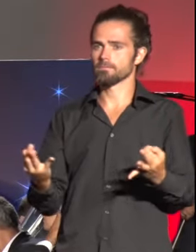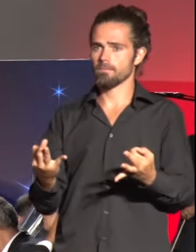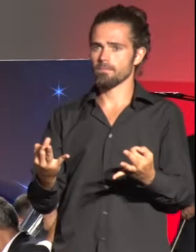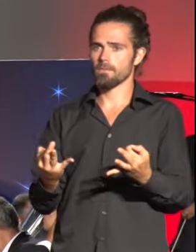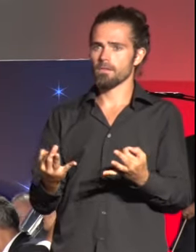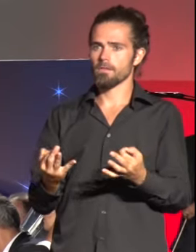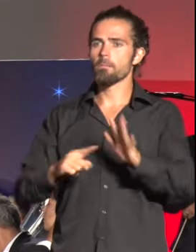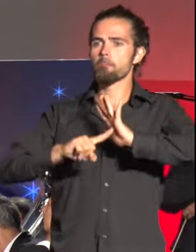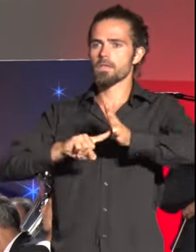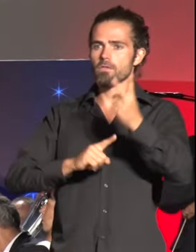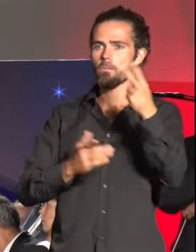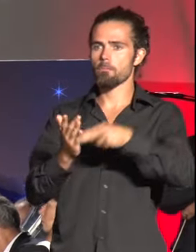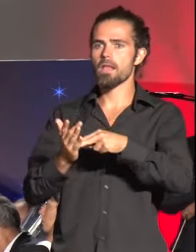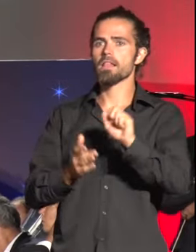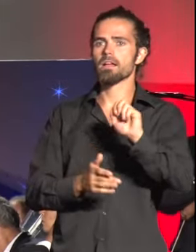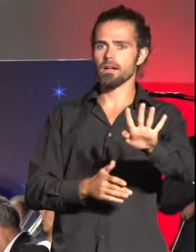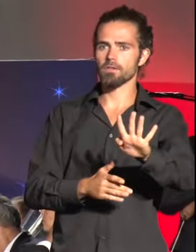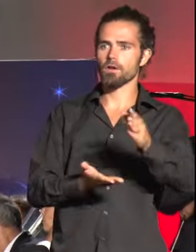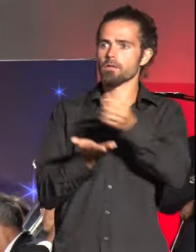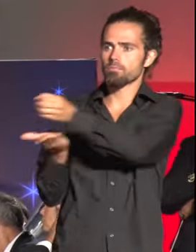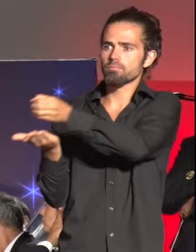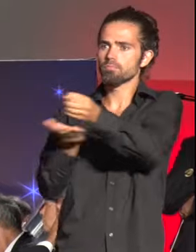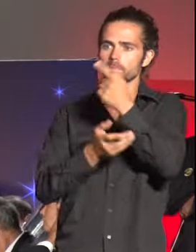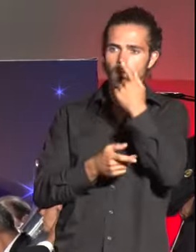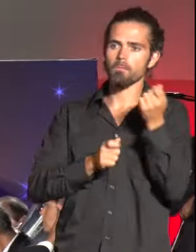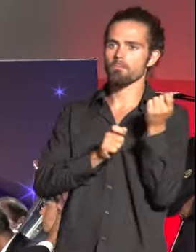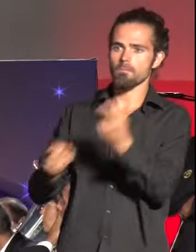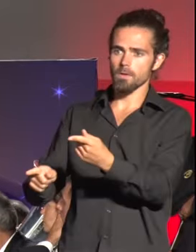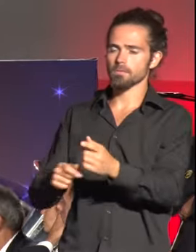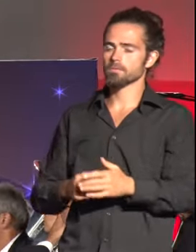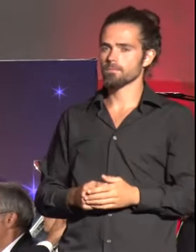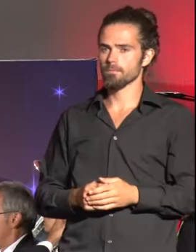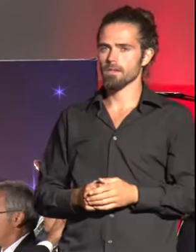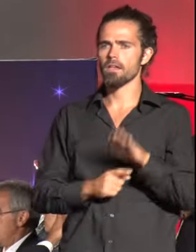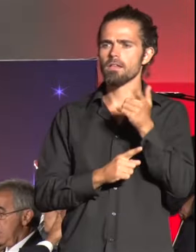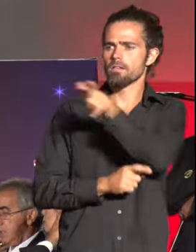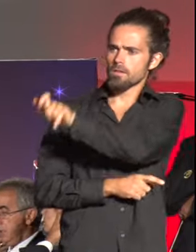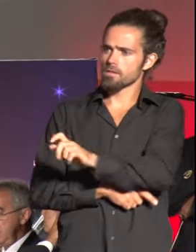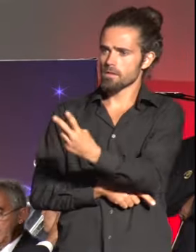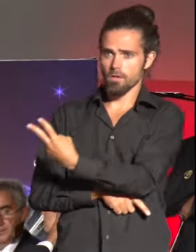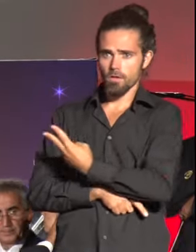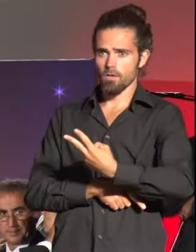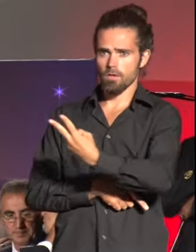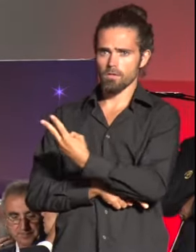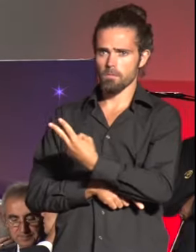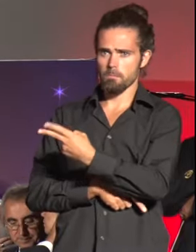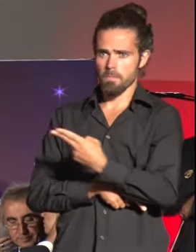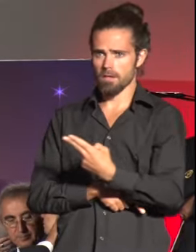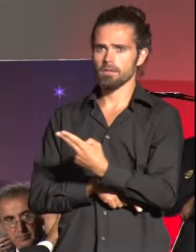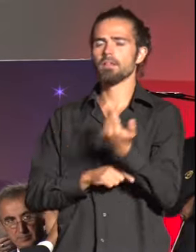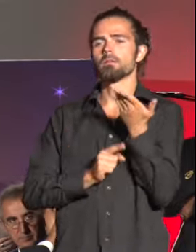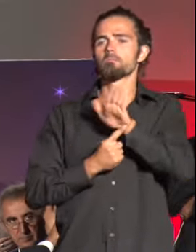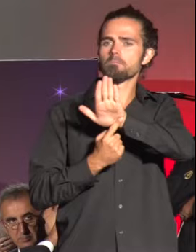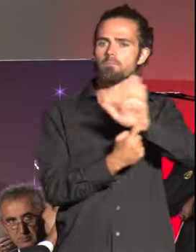manchegos de 2014, de nuestros representantes, de los representantes de los albaceteños de a pie, el espejo en el que